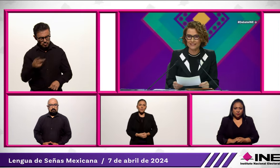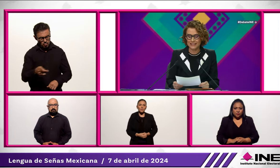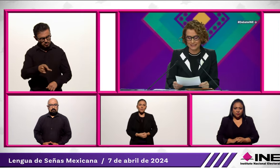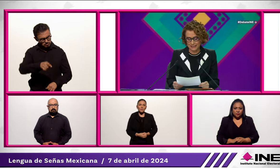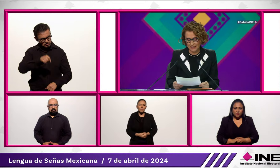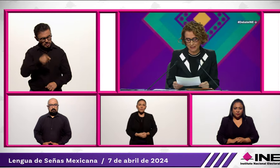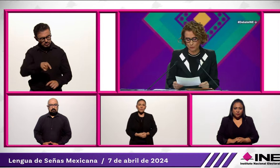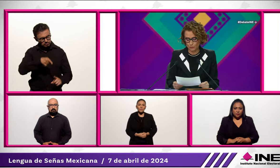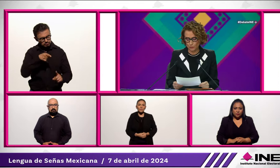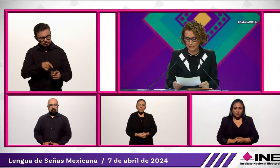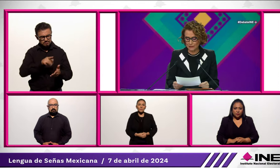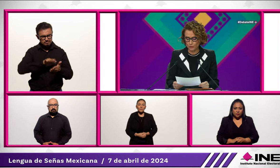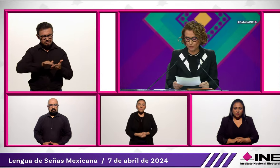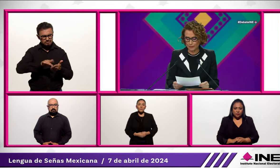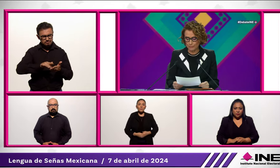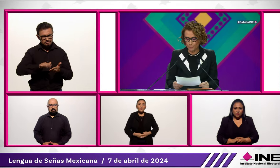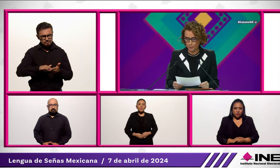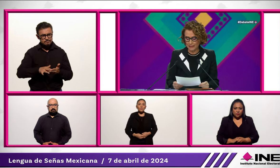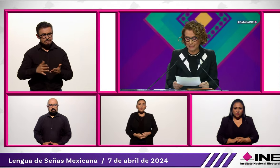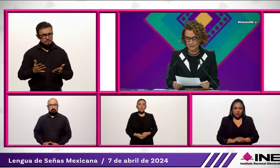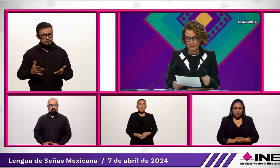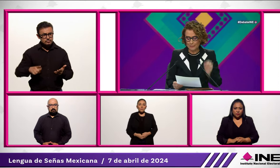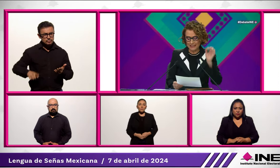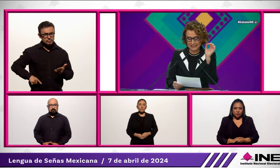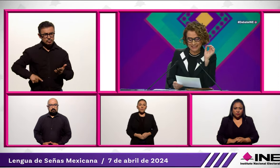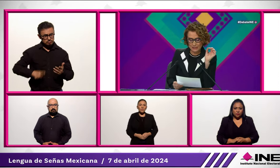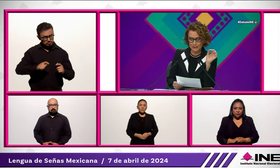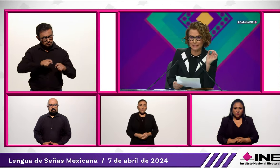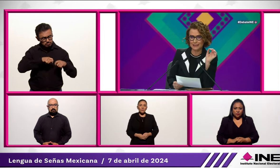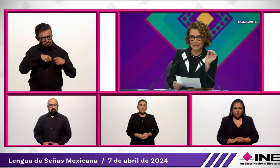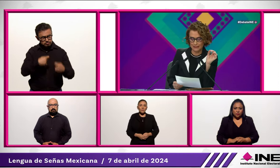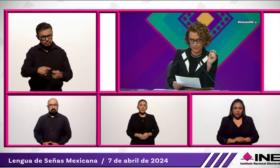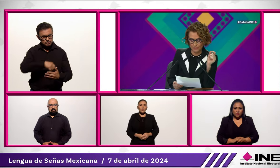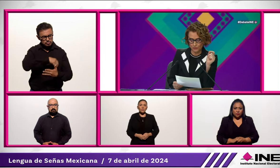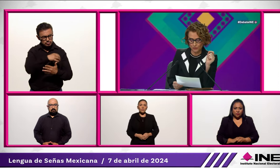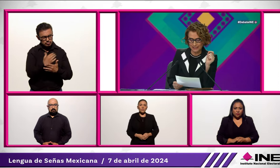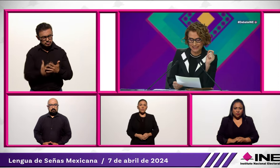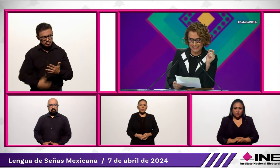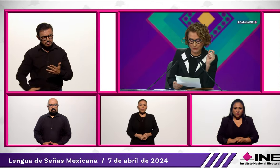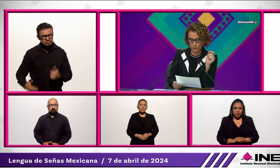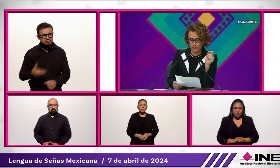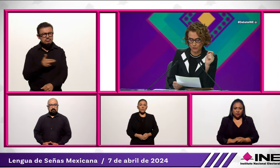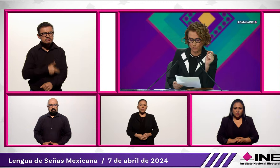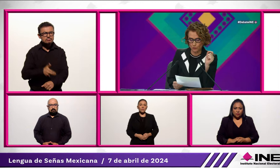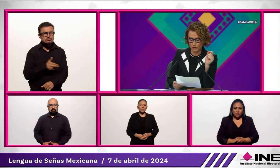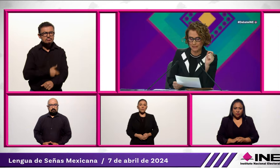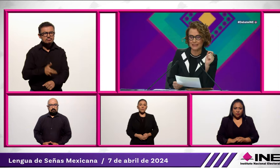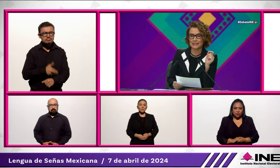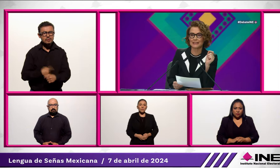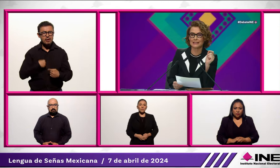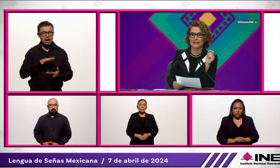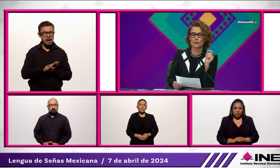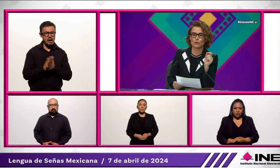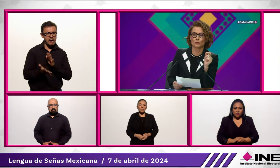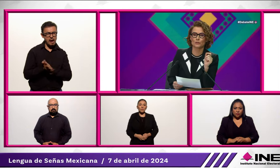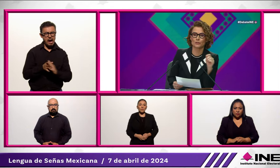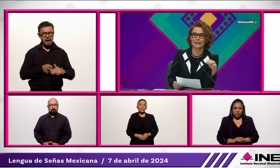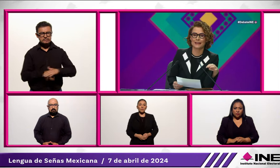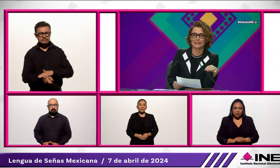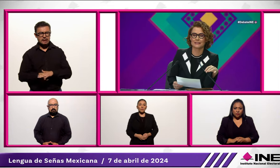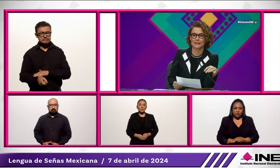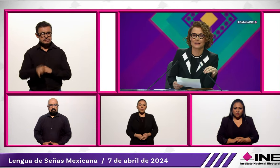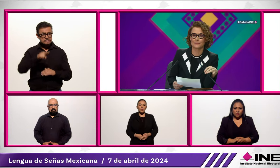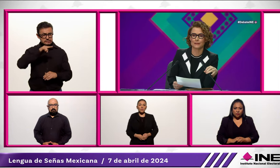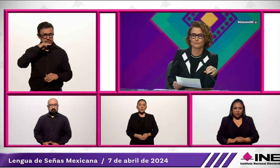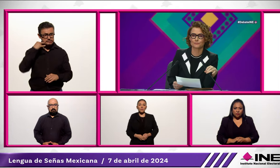se deben asignar los contratos de obra pública para transparentar la inversión, reducir los moches y la corrupción